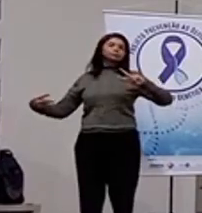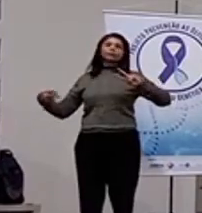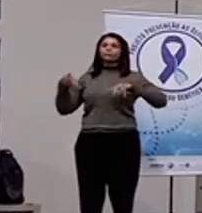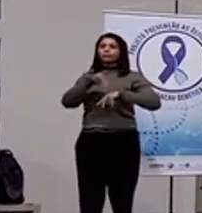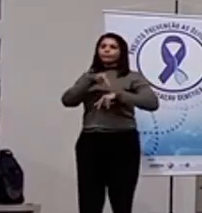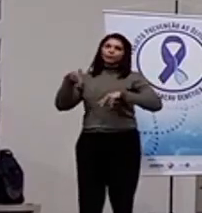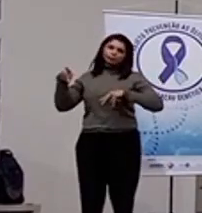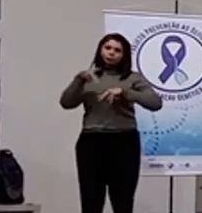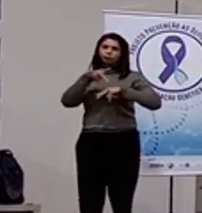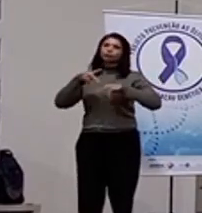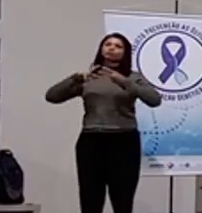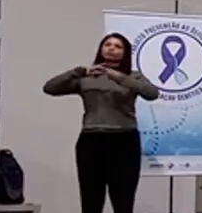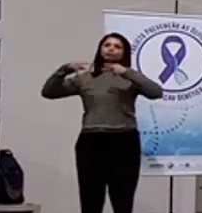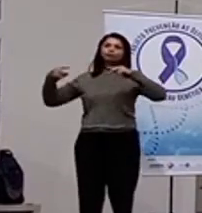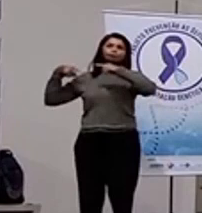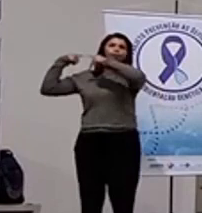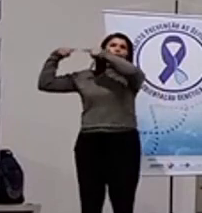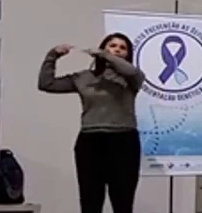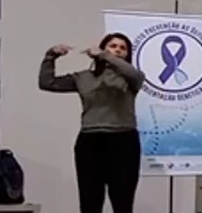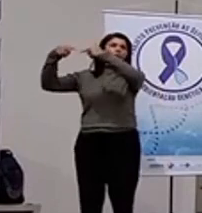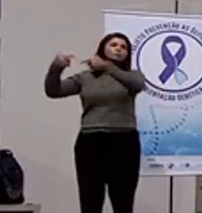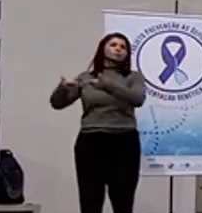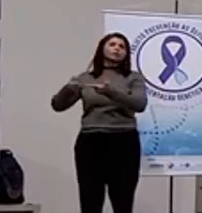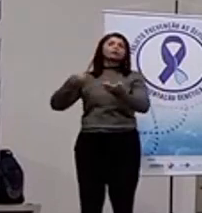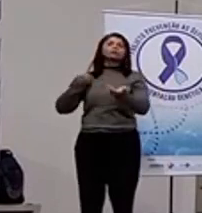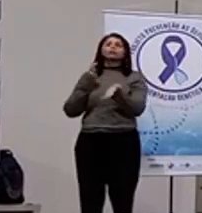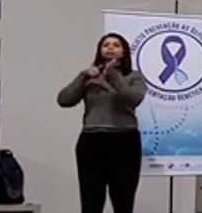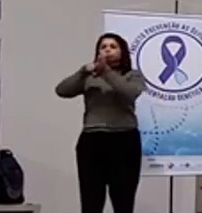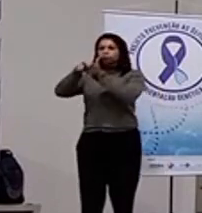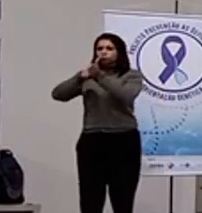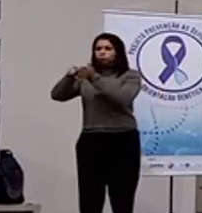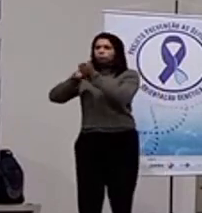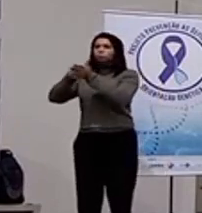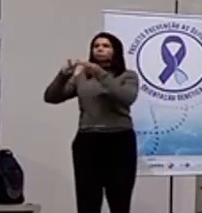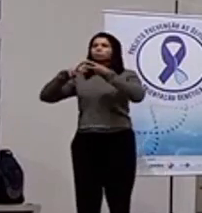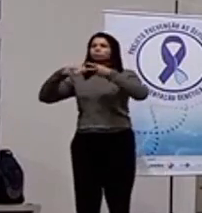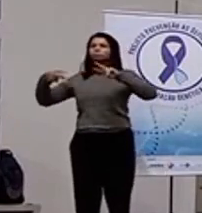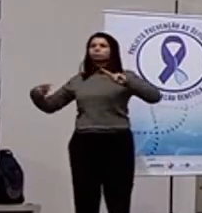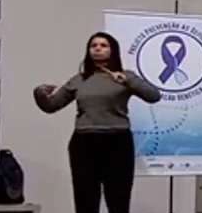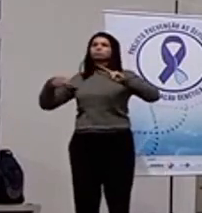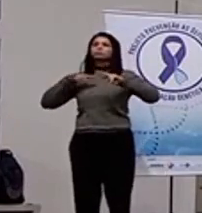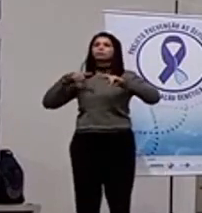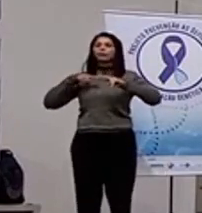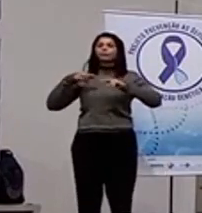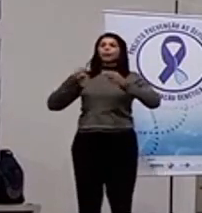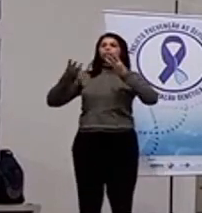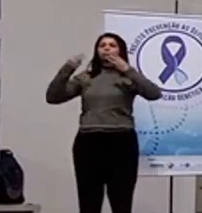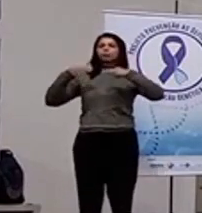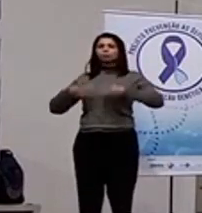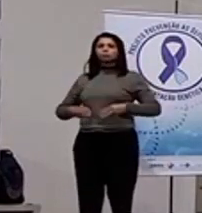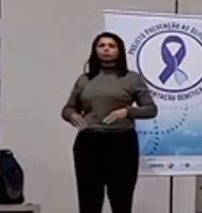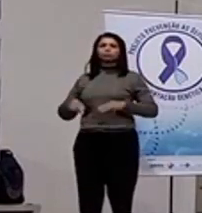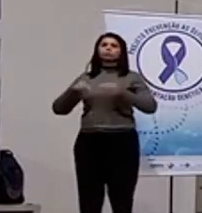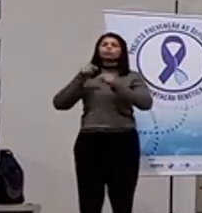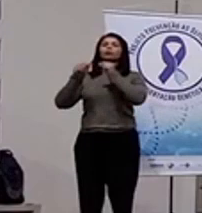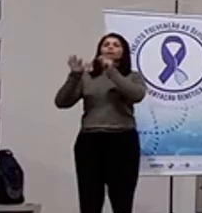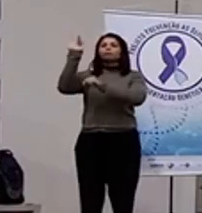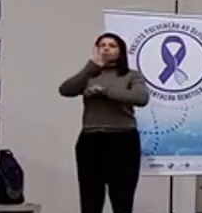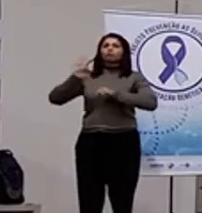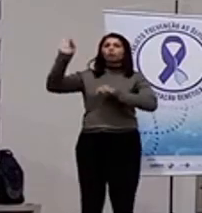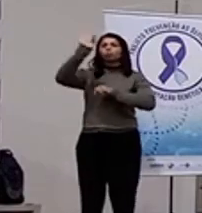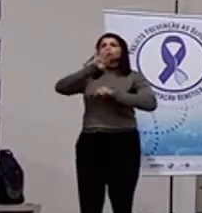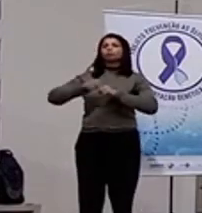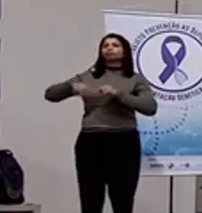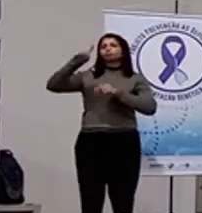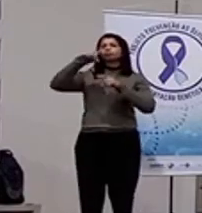professor de genética clínica e coordenador do Ambulatório de Neurogenética e Erros Inatos do Metabolismo da Faculdade de Medicina de São José do